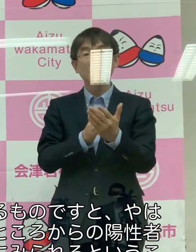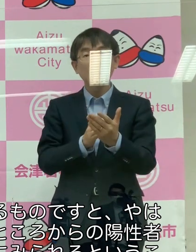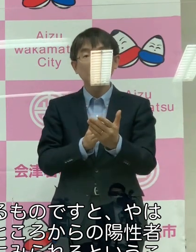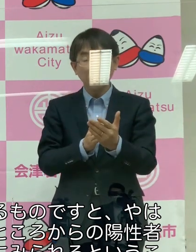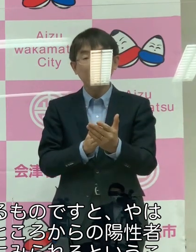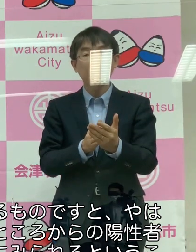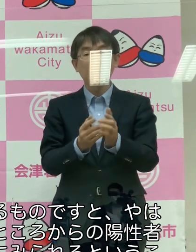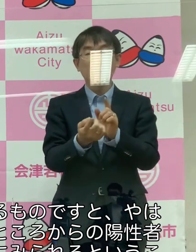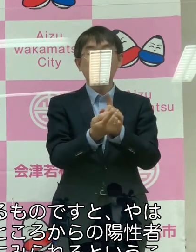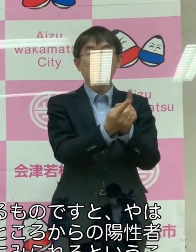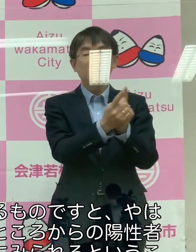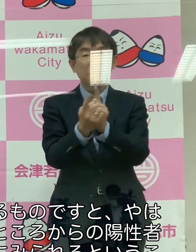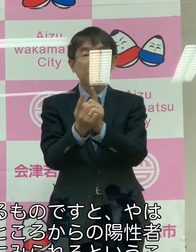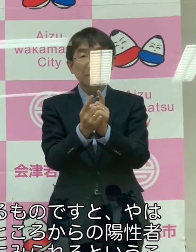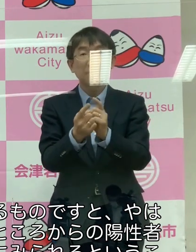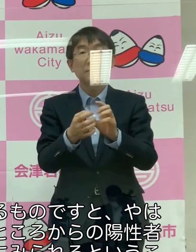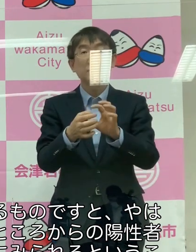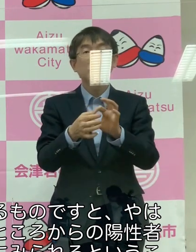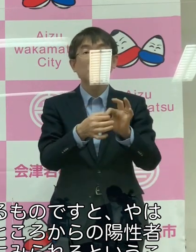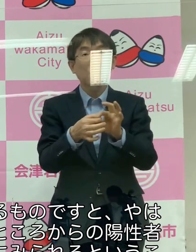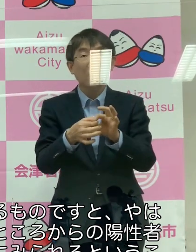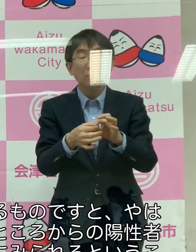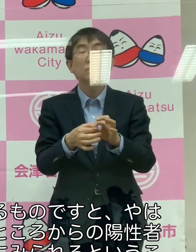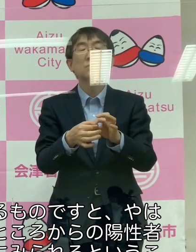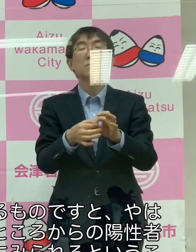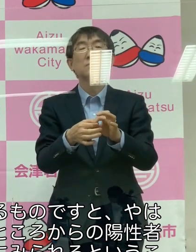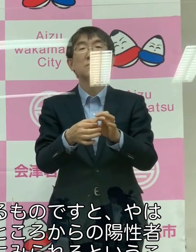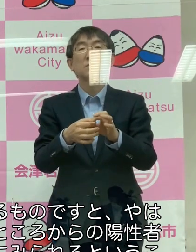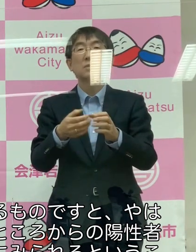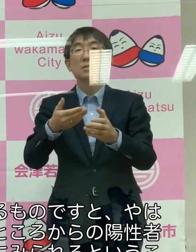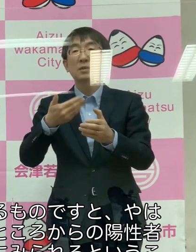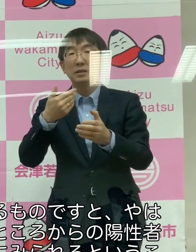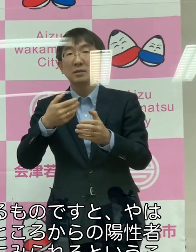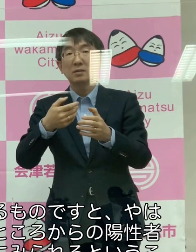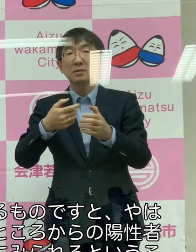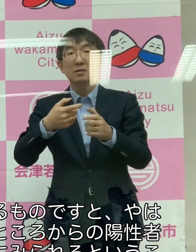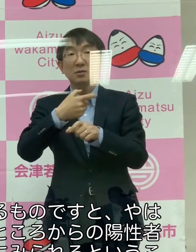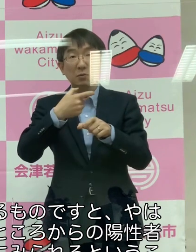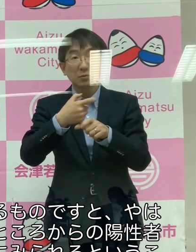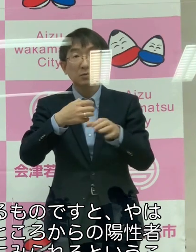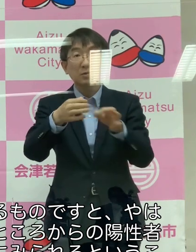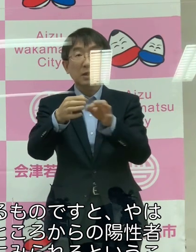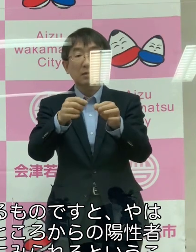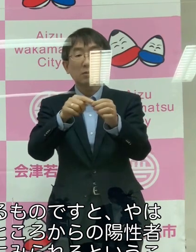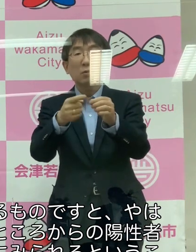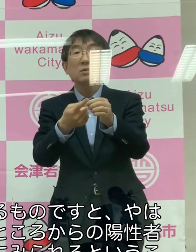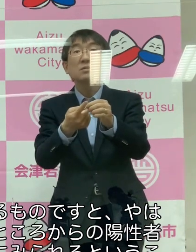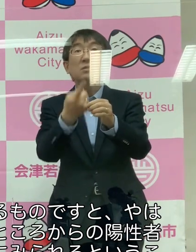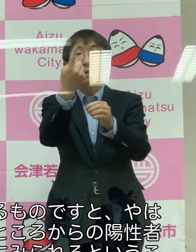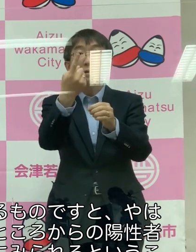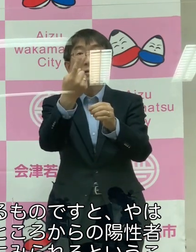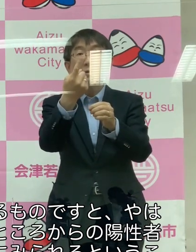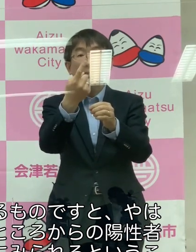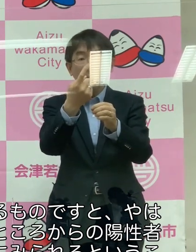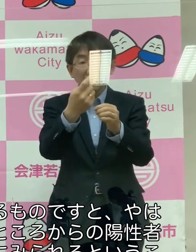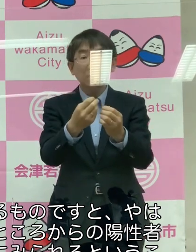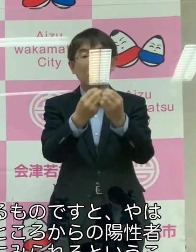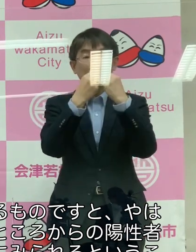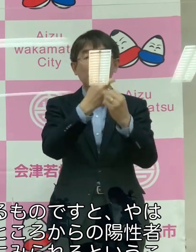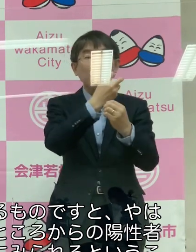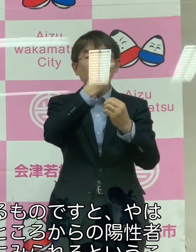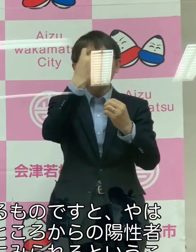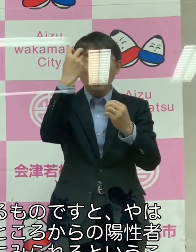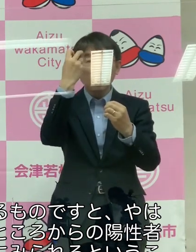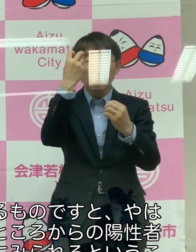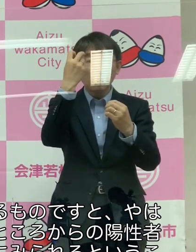う、飲食関係のところからの、 その要請は者が出ている傾